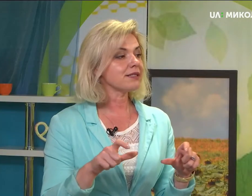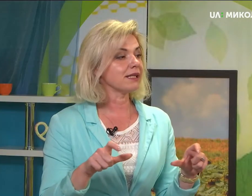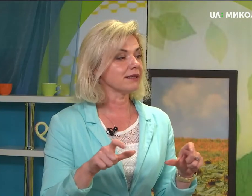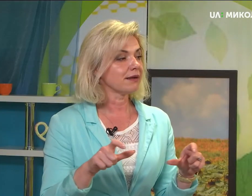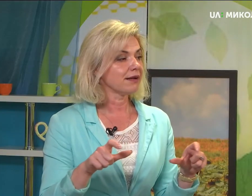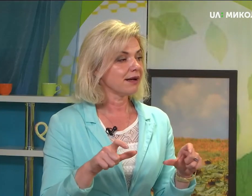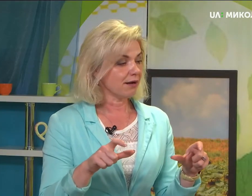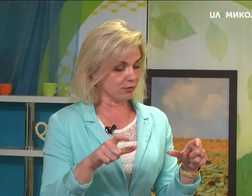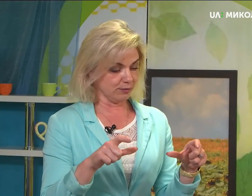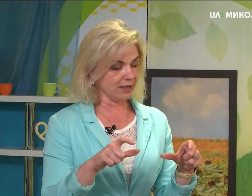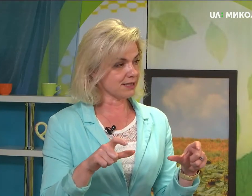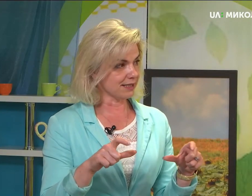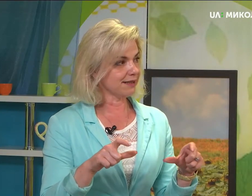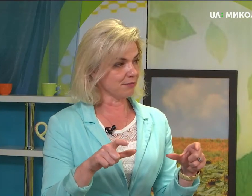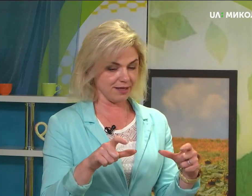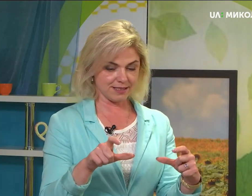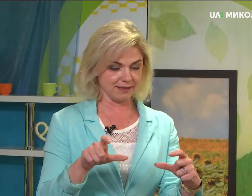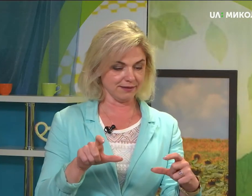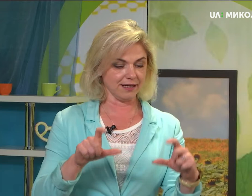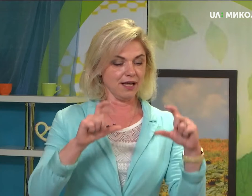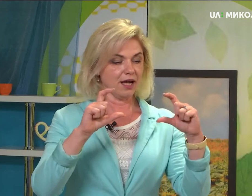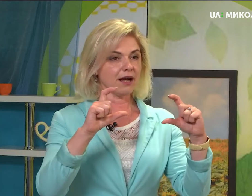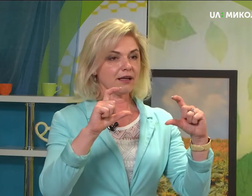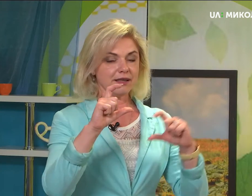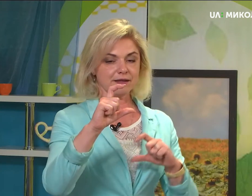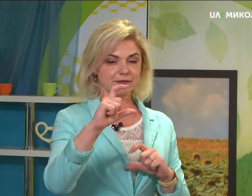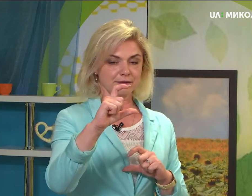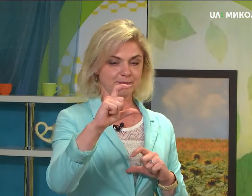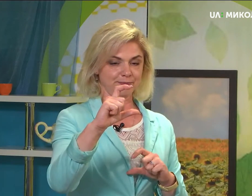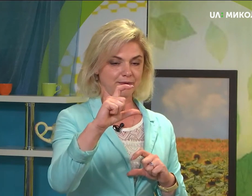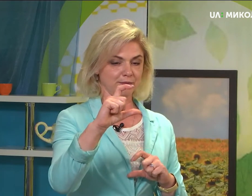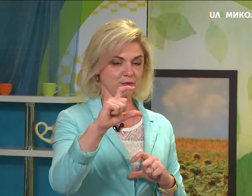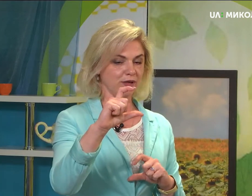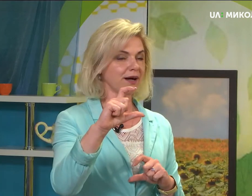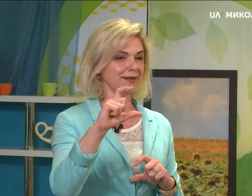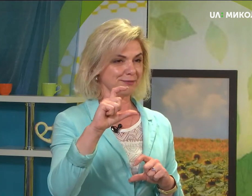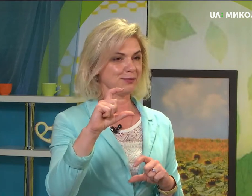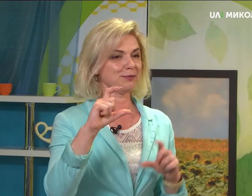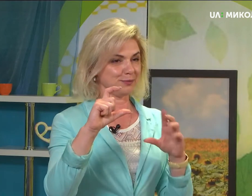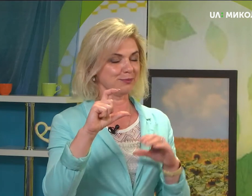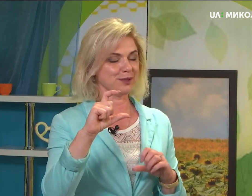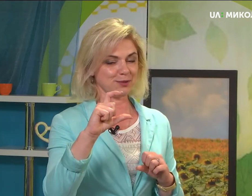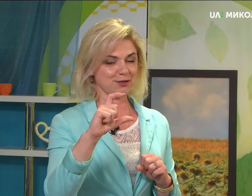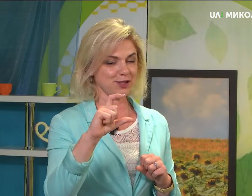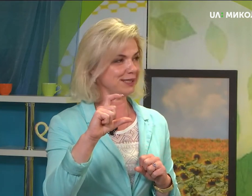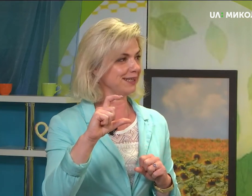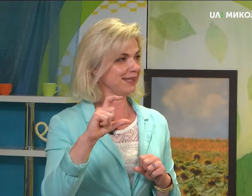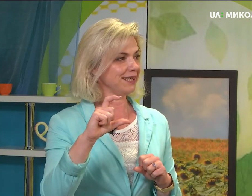магазин. Тобто, магазин так, пальцями, так? Так, як буква «Х» ми будемо ще вчити. Так,